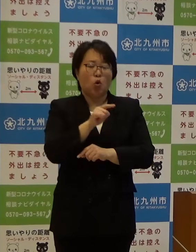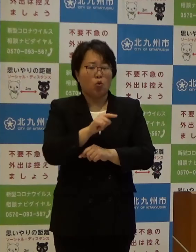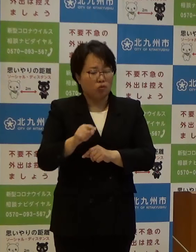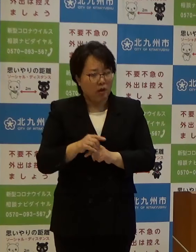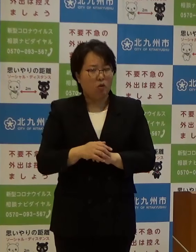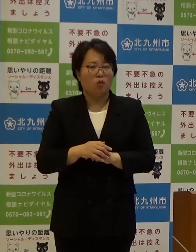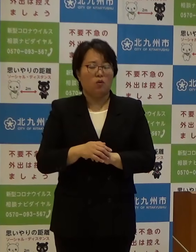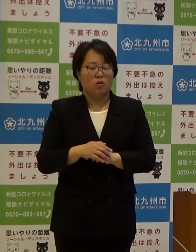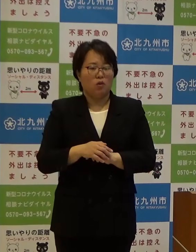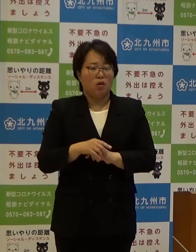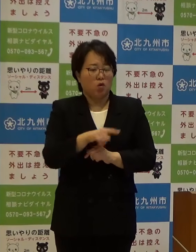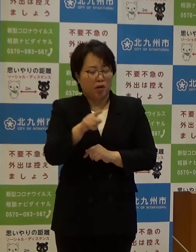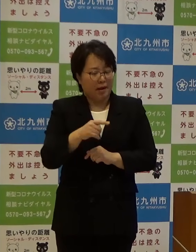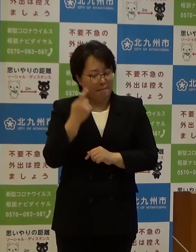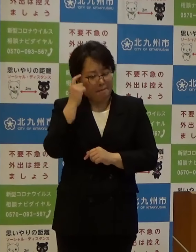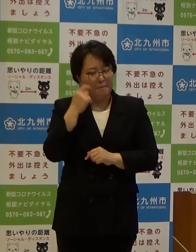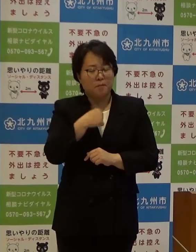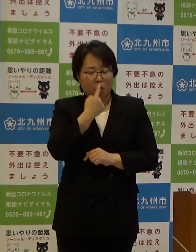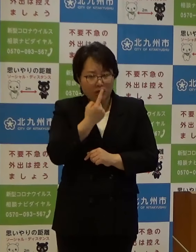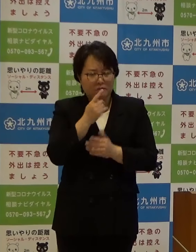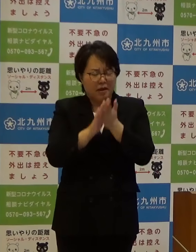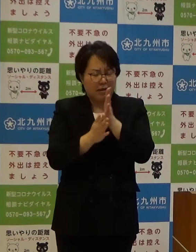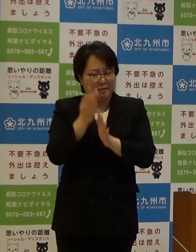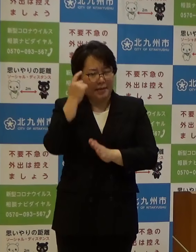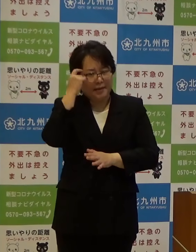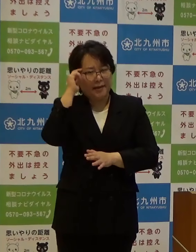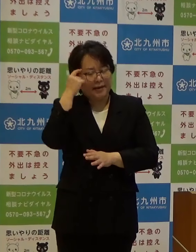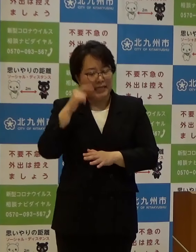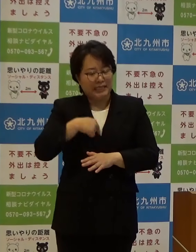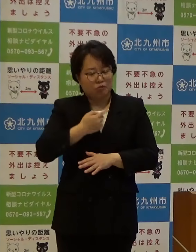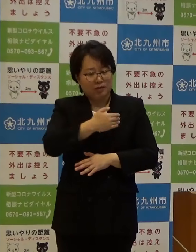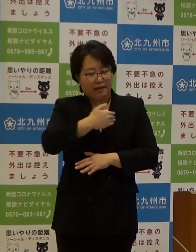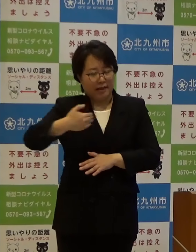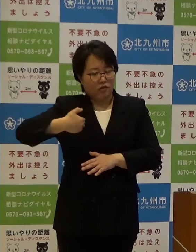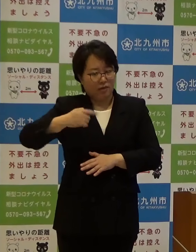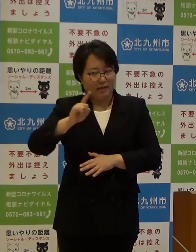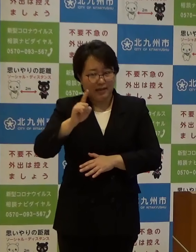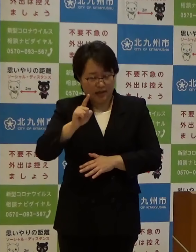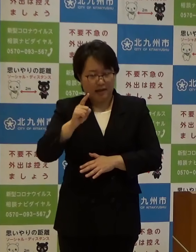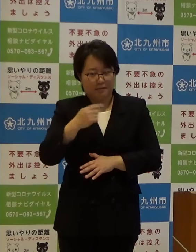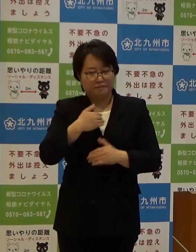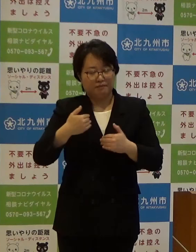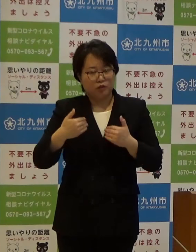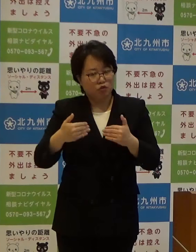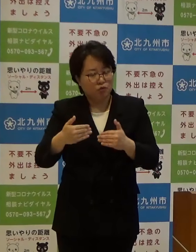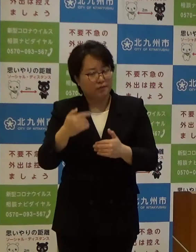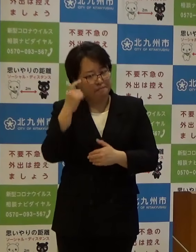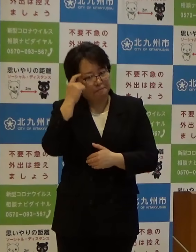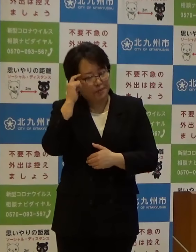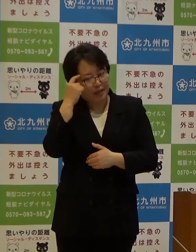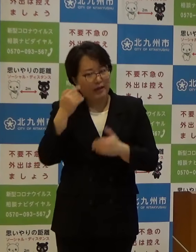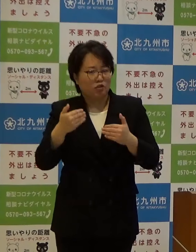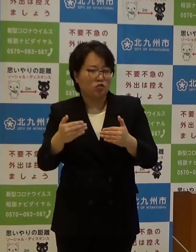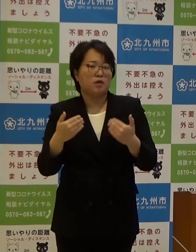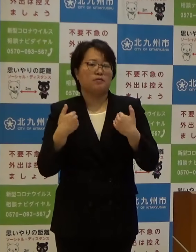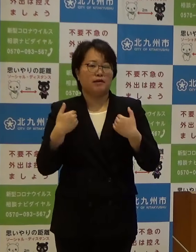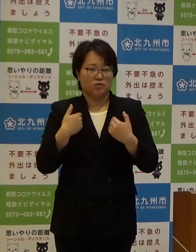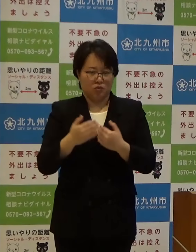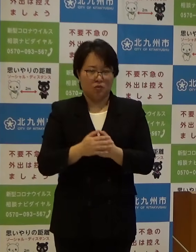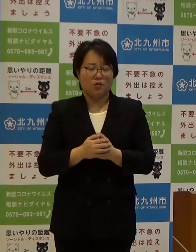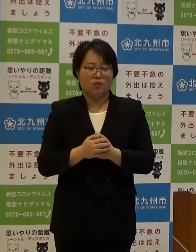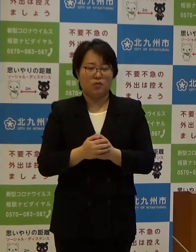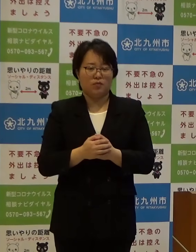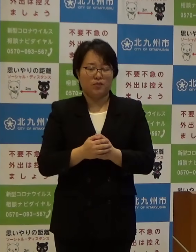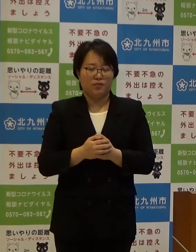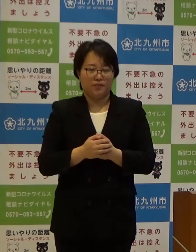にできることは何かということを考えていく必要がある。しかしそういうその特性を持った都市においてこの短期間の